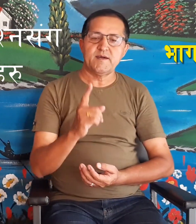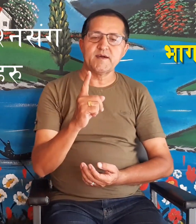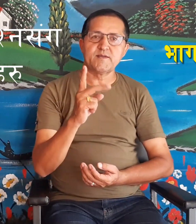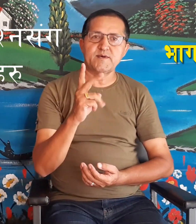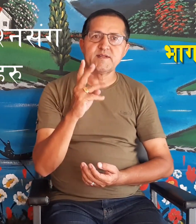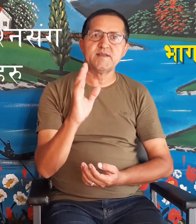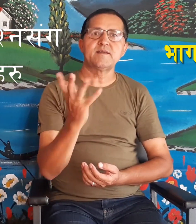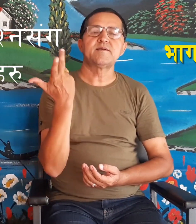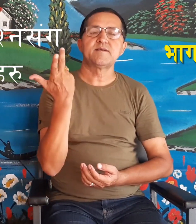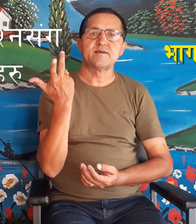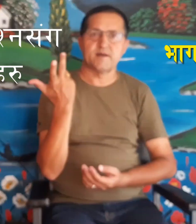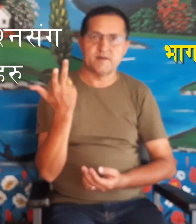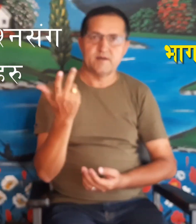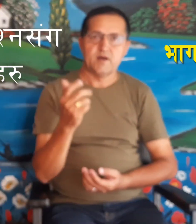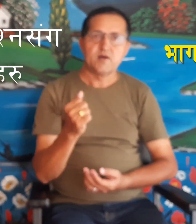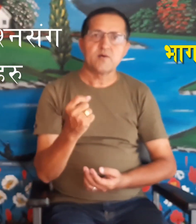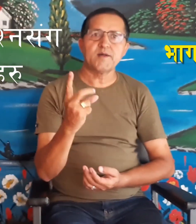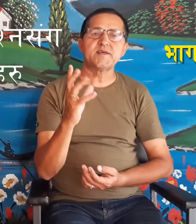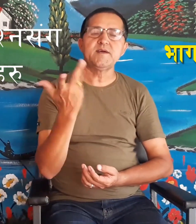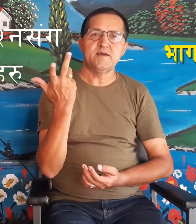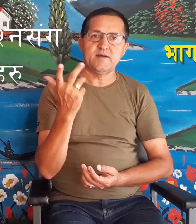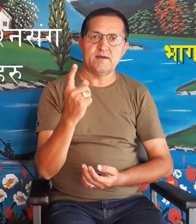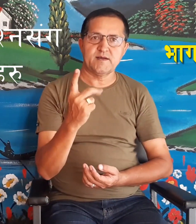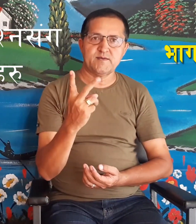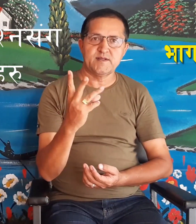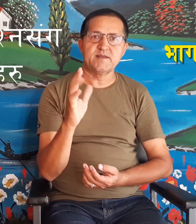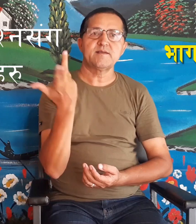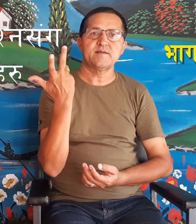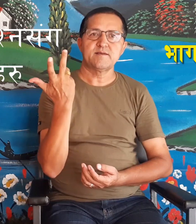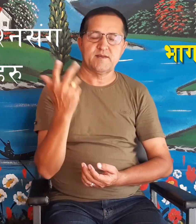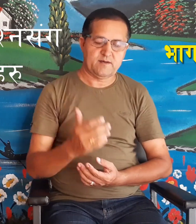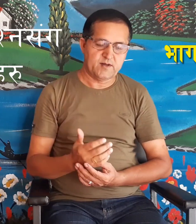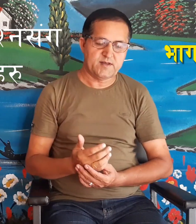एक दुई तिन गर्ने, कति एक दुई तिन, कति